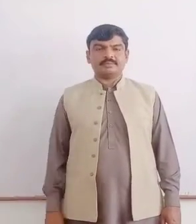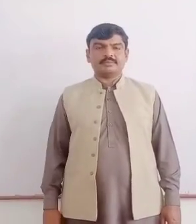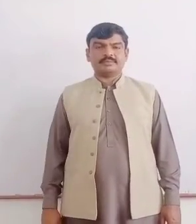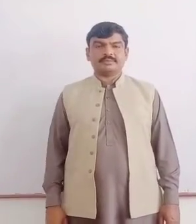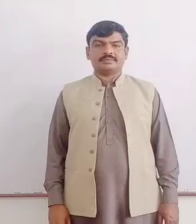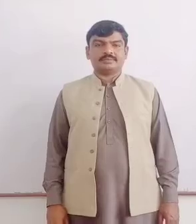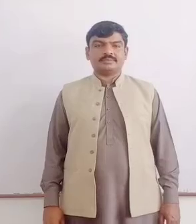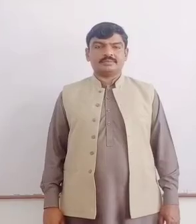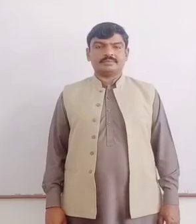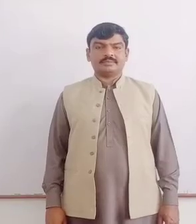شیخ،